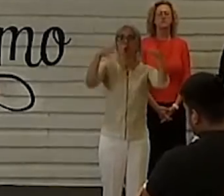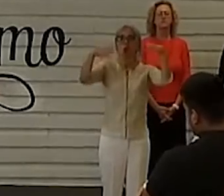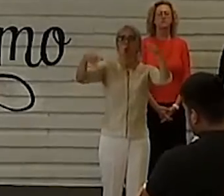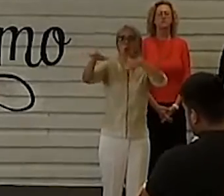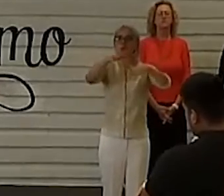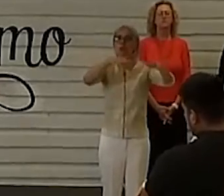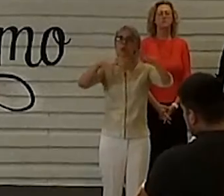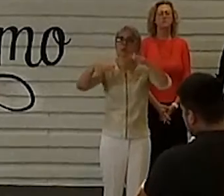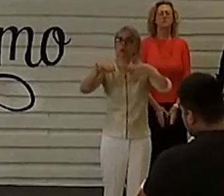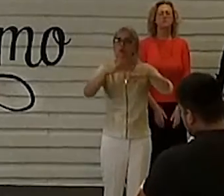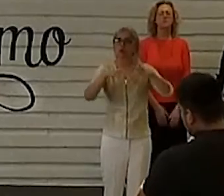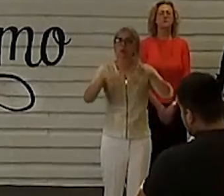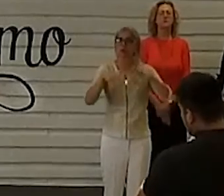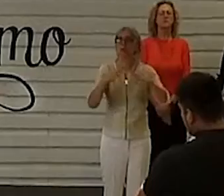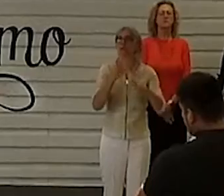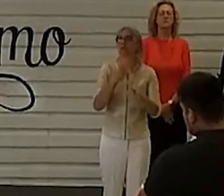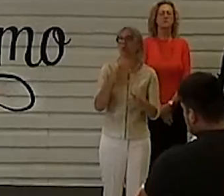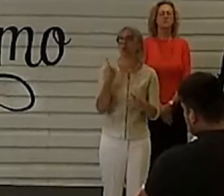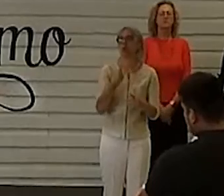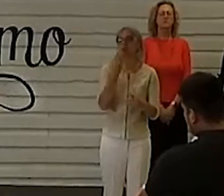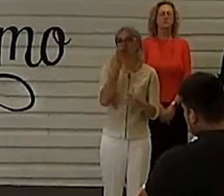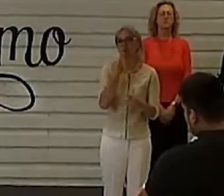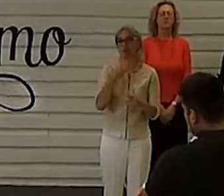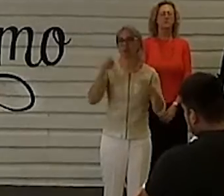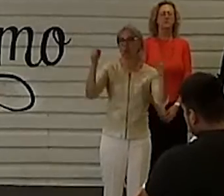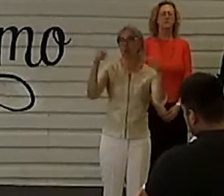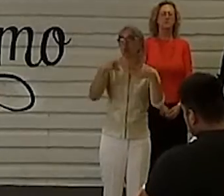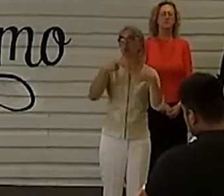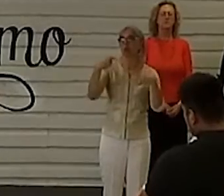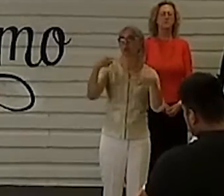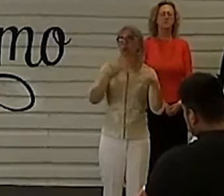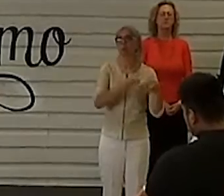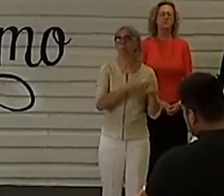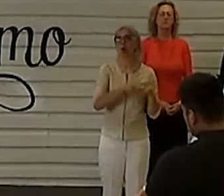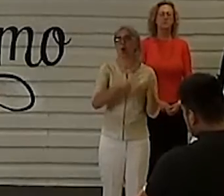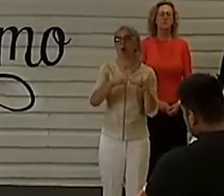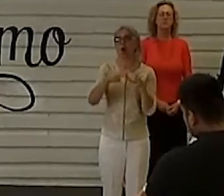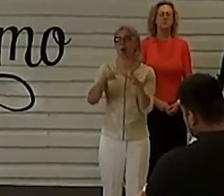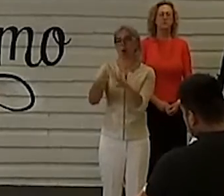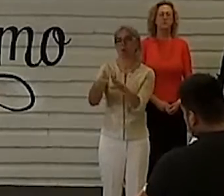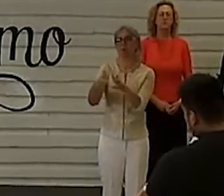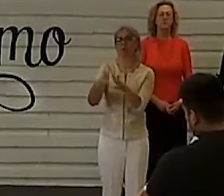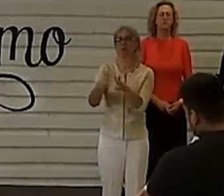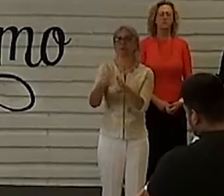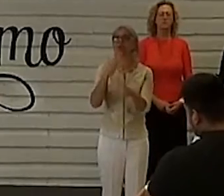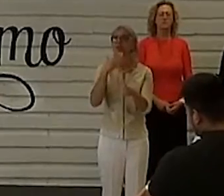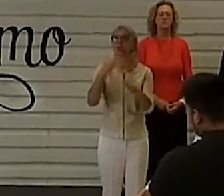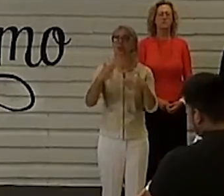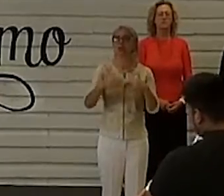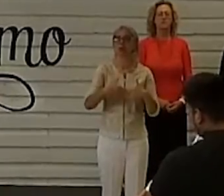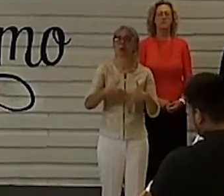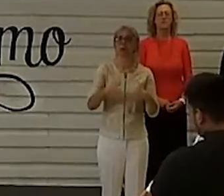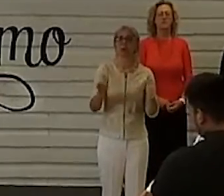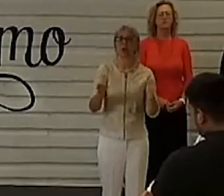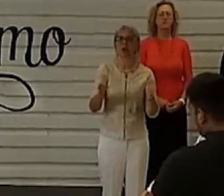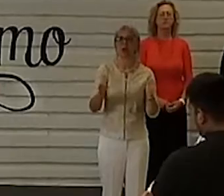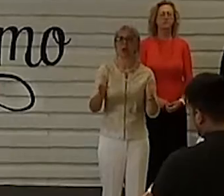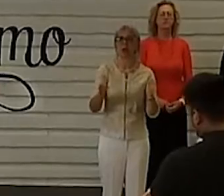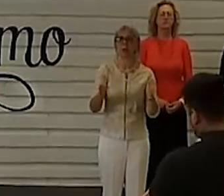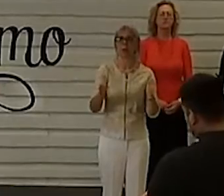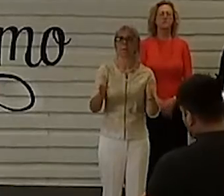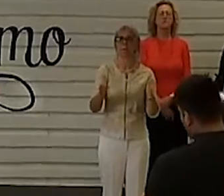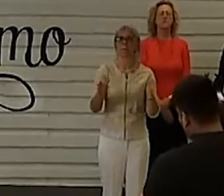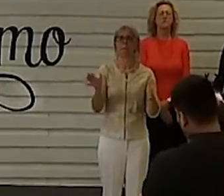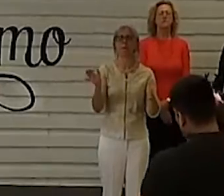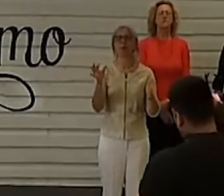portare la tua luce. E vogliamo ringraziarti, Signore, per quante porte si aprono davanti a noi. E a